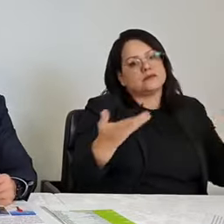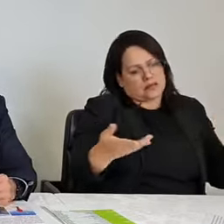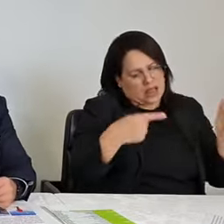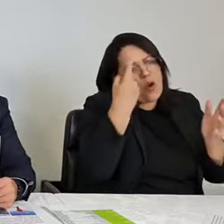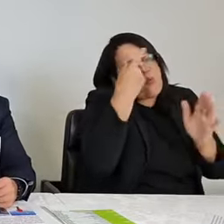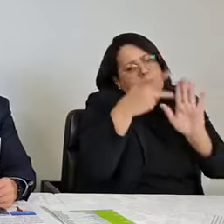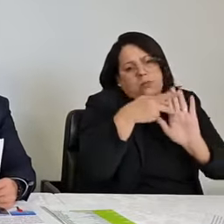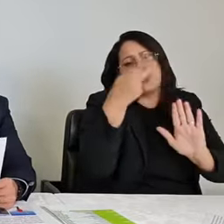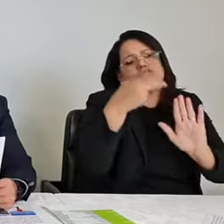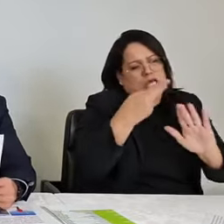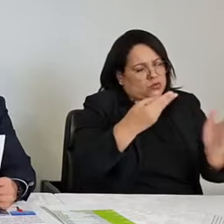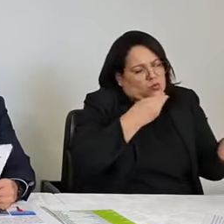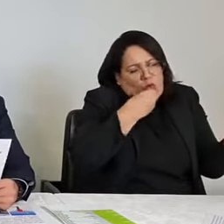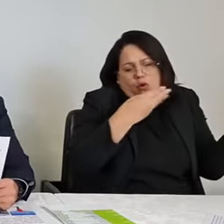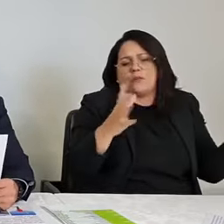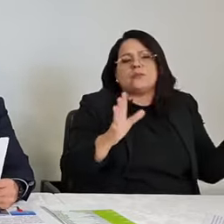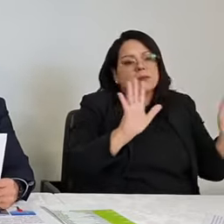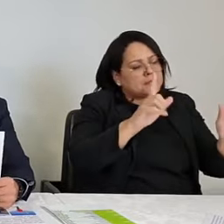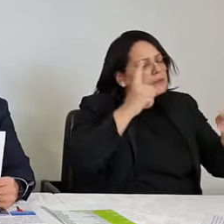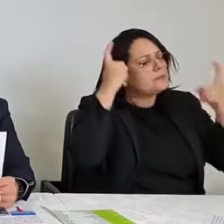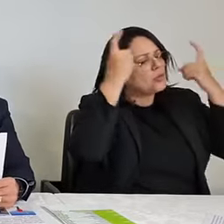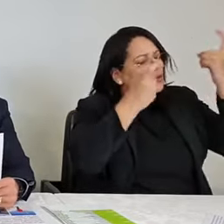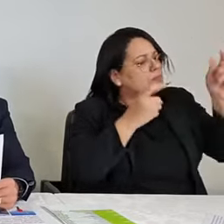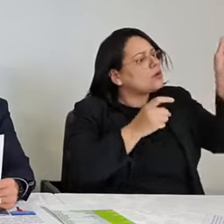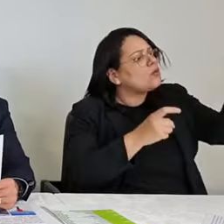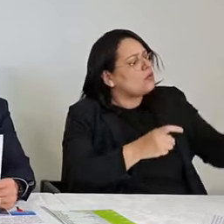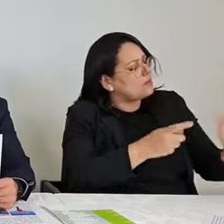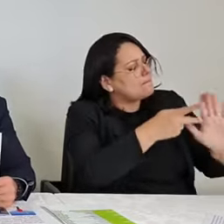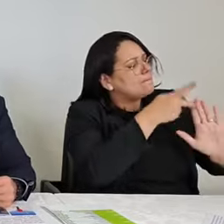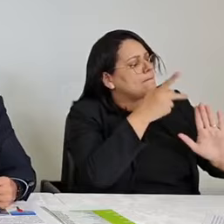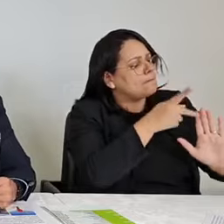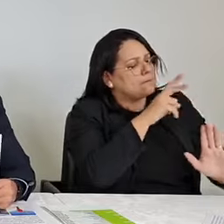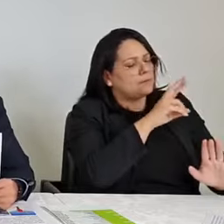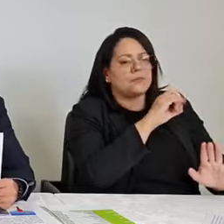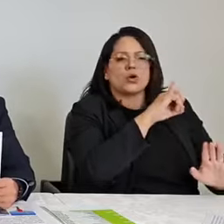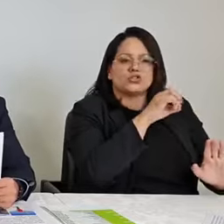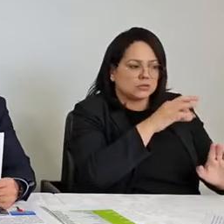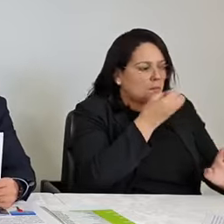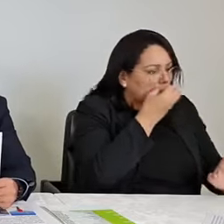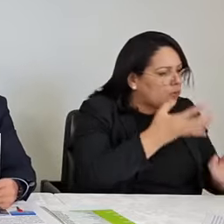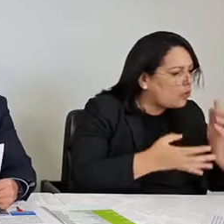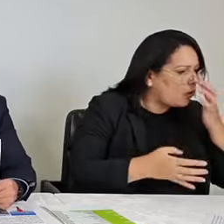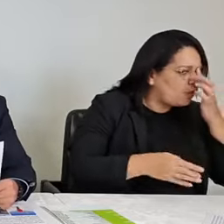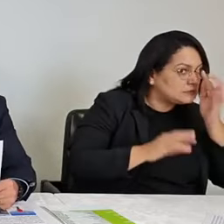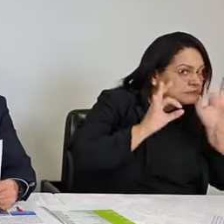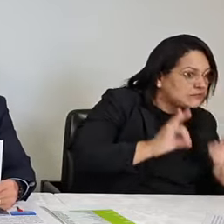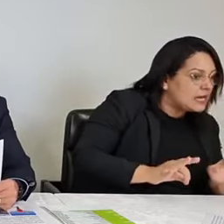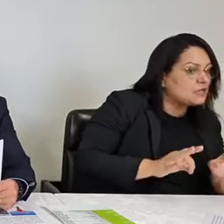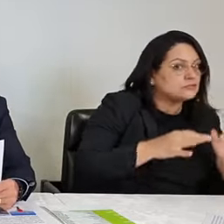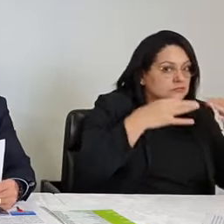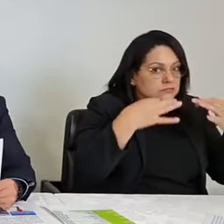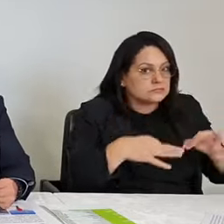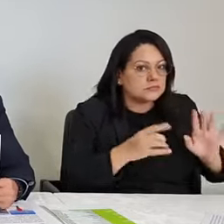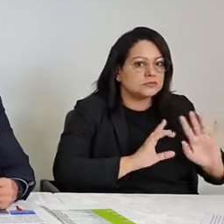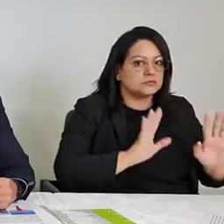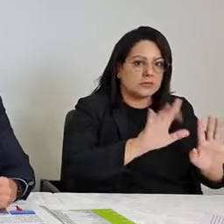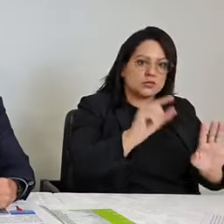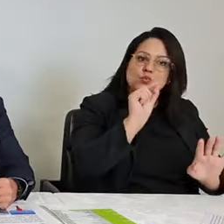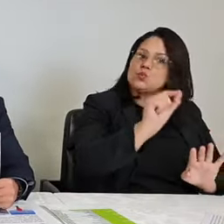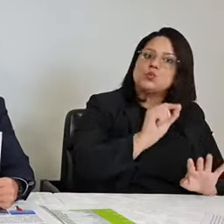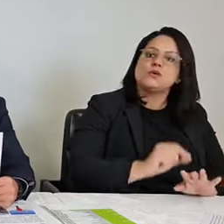que se preocupar, ver quem é o autor, ver se esse projeto aí é bom, se não é, se vai fazer justiça, se não vai. Mas só pelo